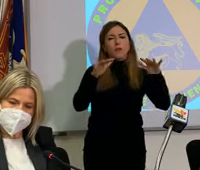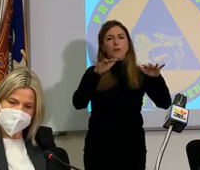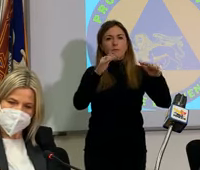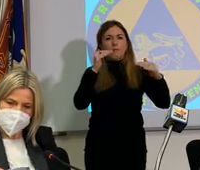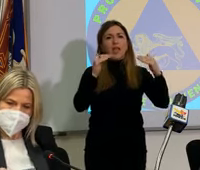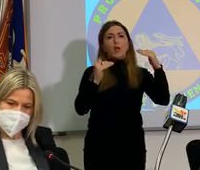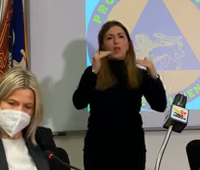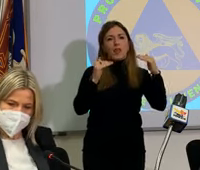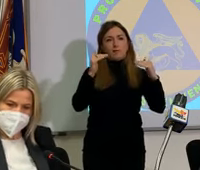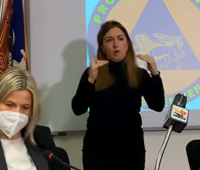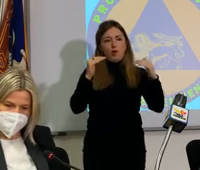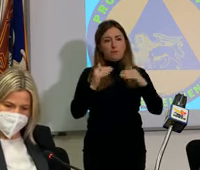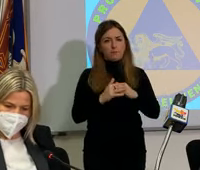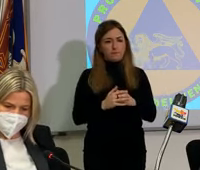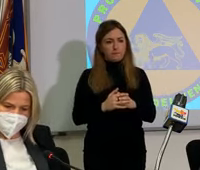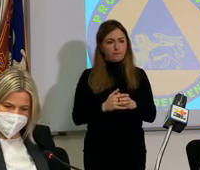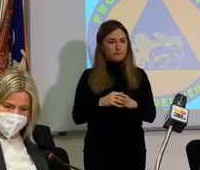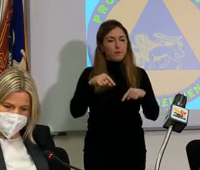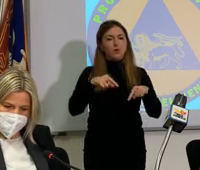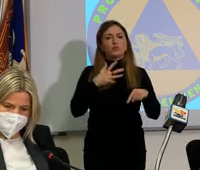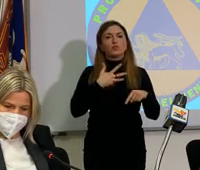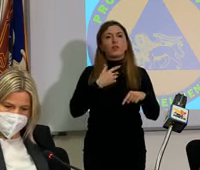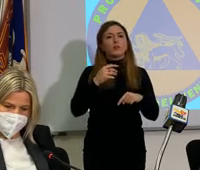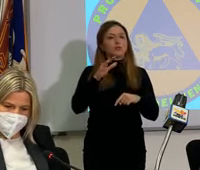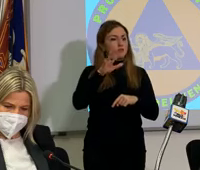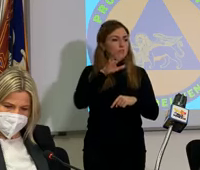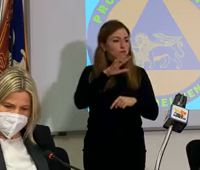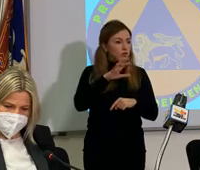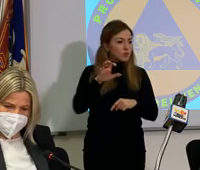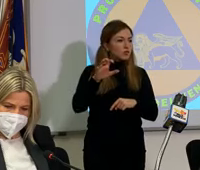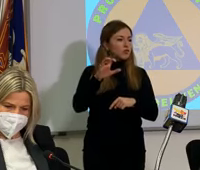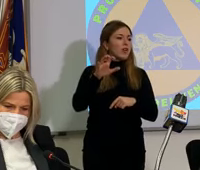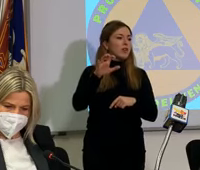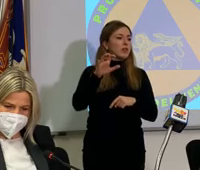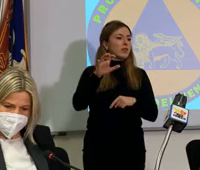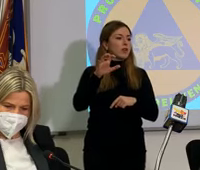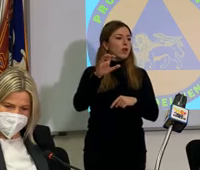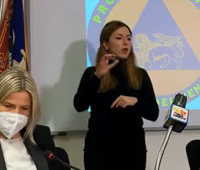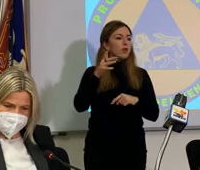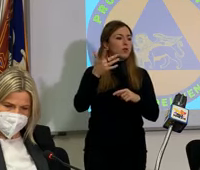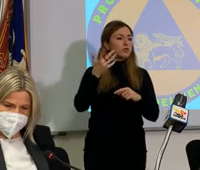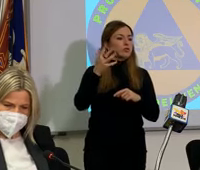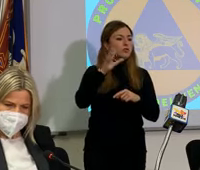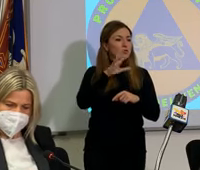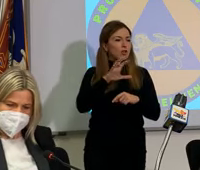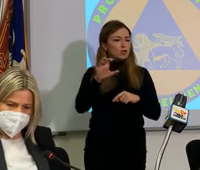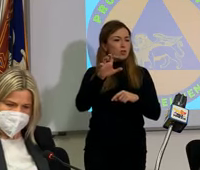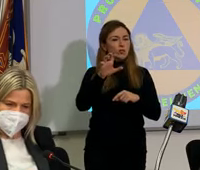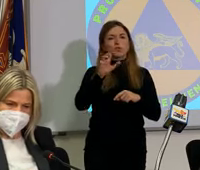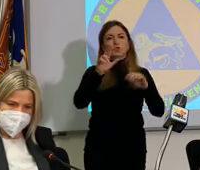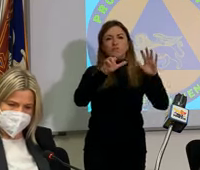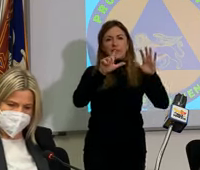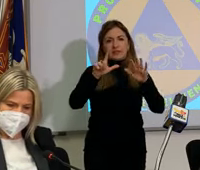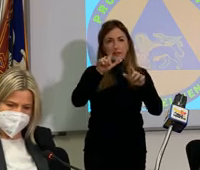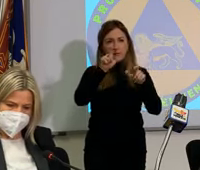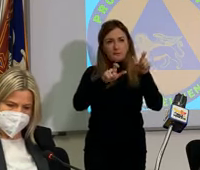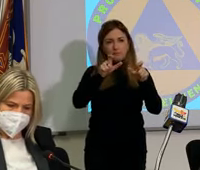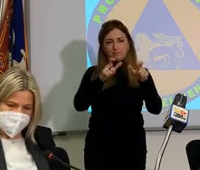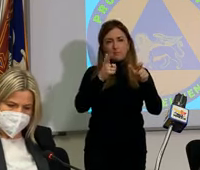abbiamo oggi 587 preoccupati come c'è tra l'altro quando dico oggi vi dico la fotografia istantanea